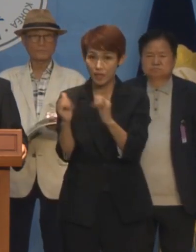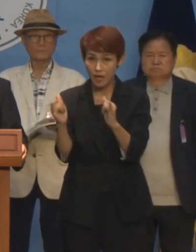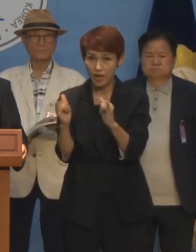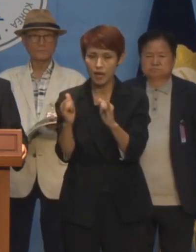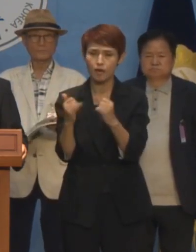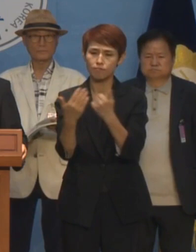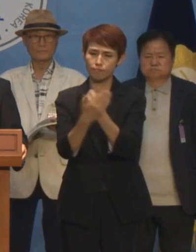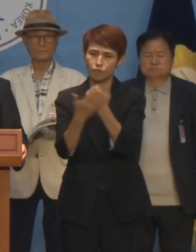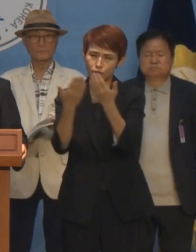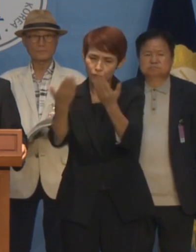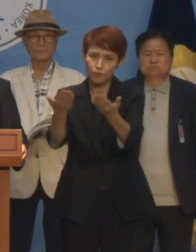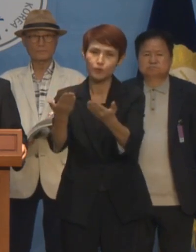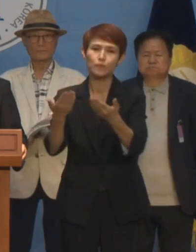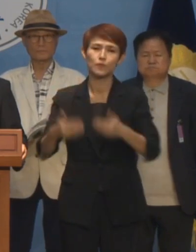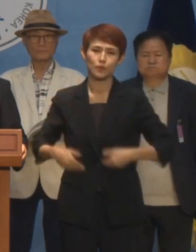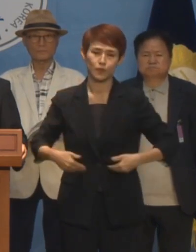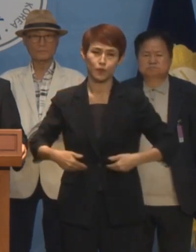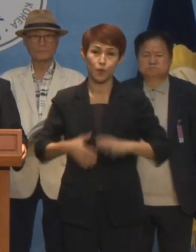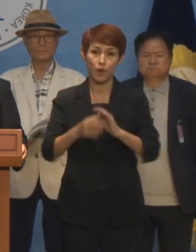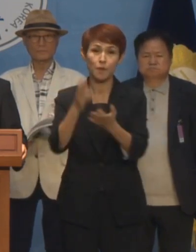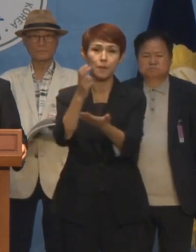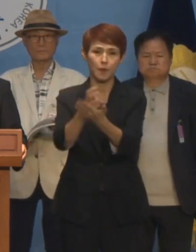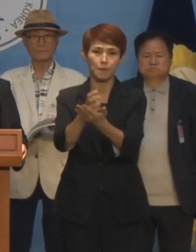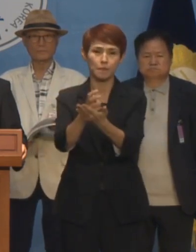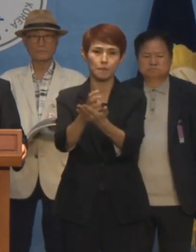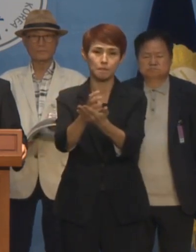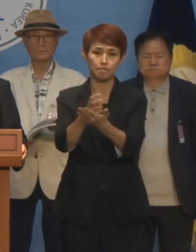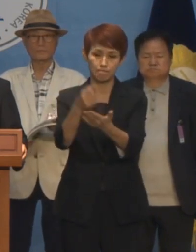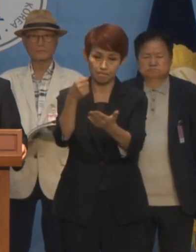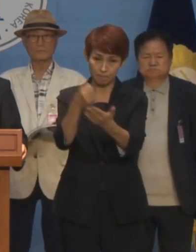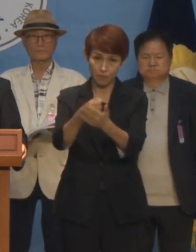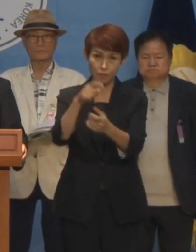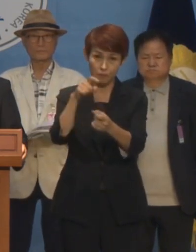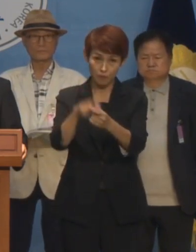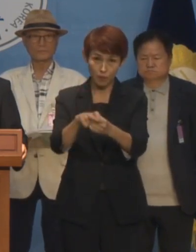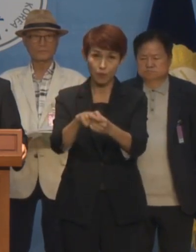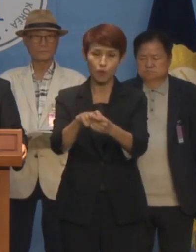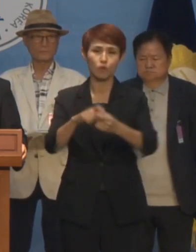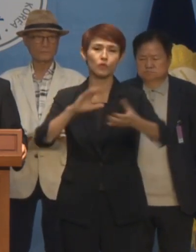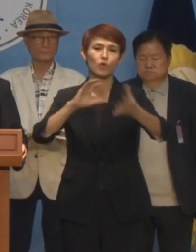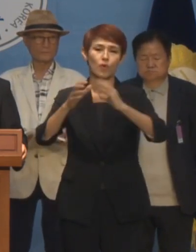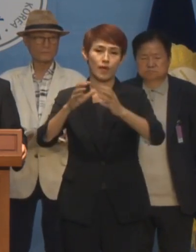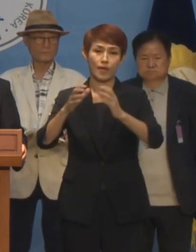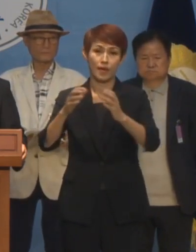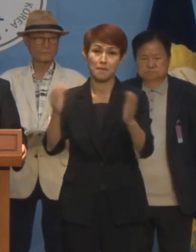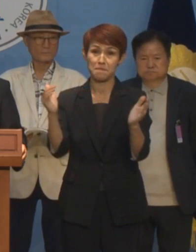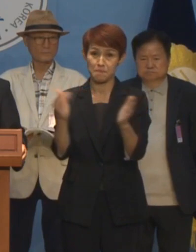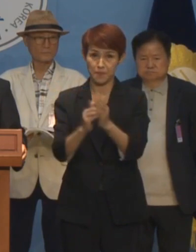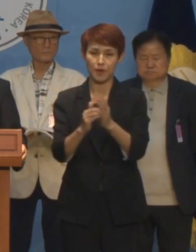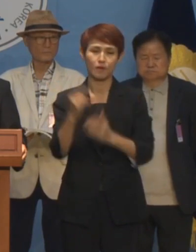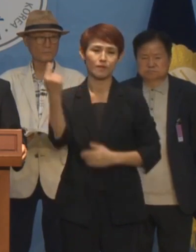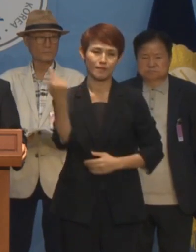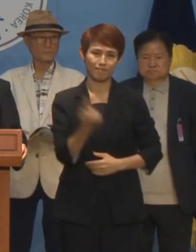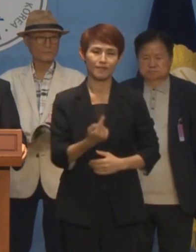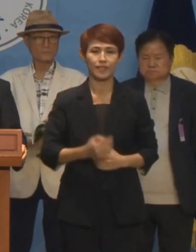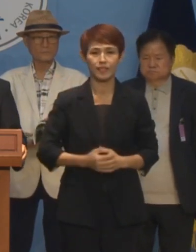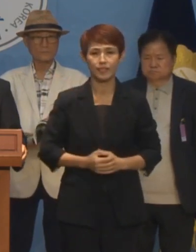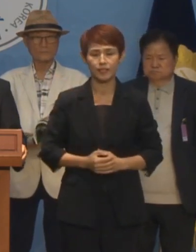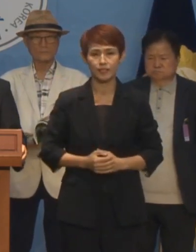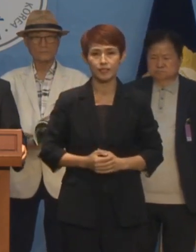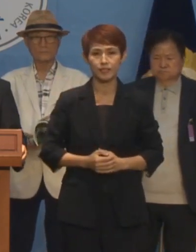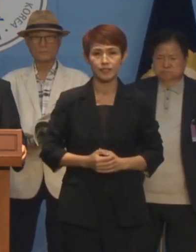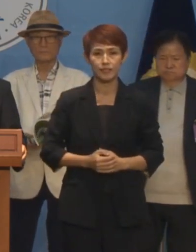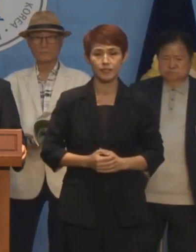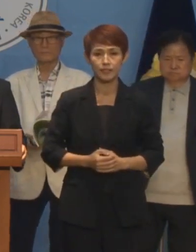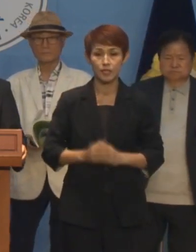예우에 관한 법률 제정을 위한 토론회를 개최했습니다. 그 자리에서